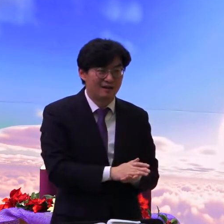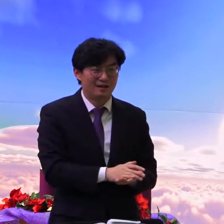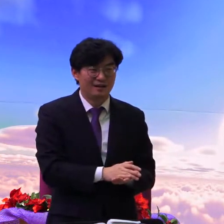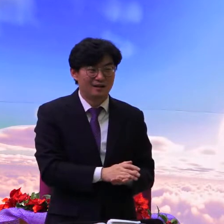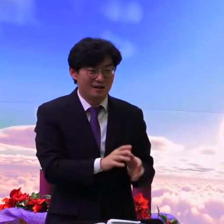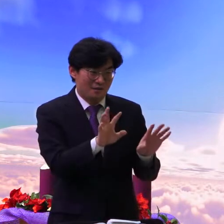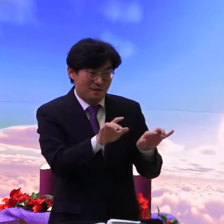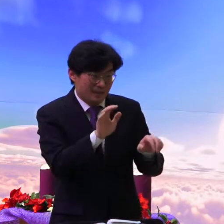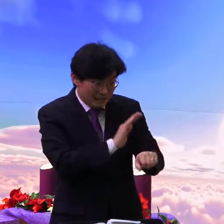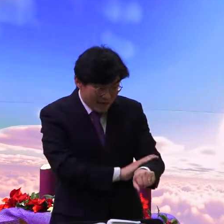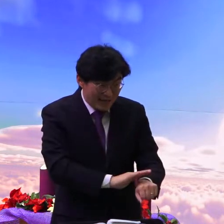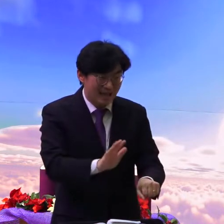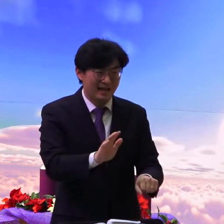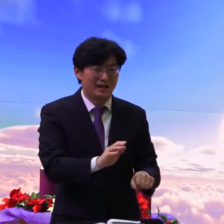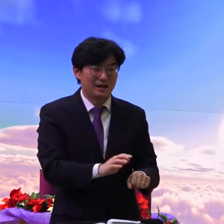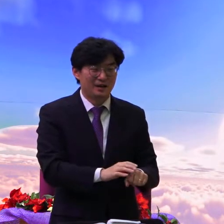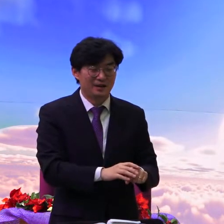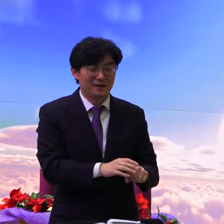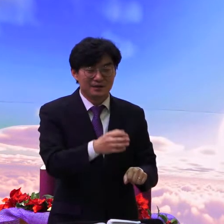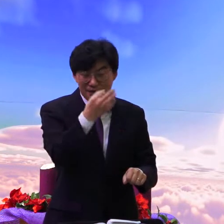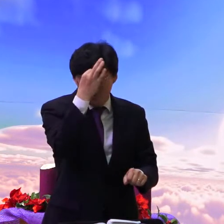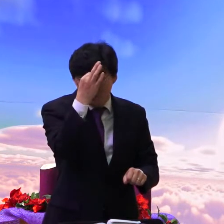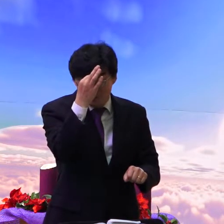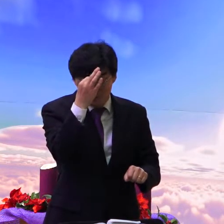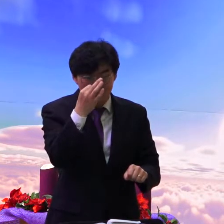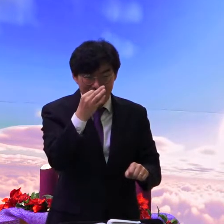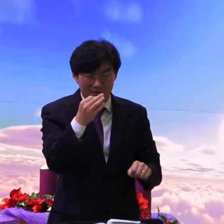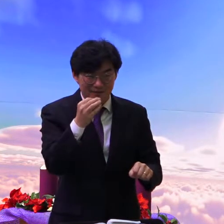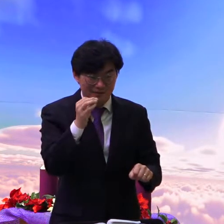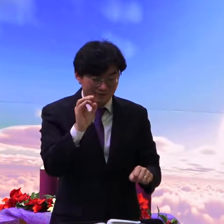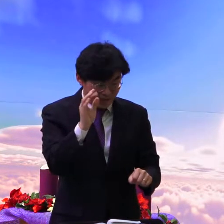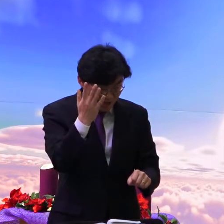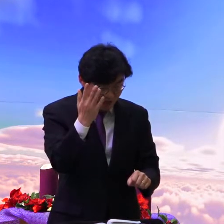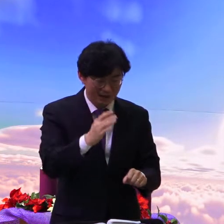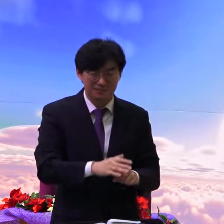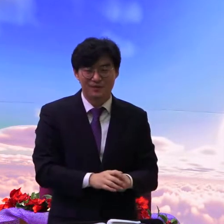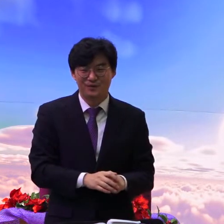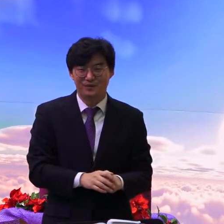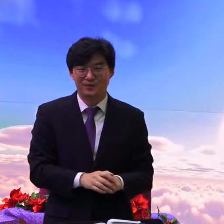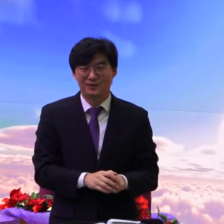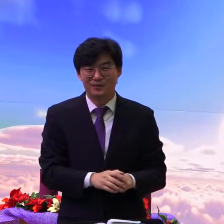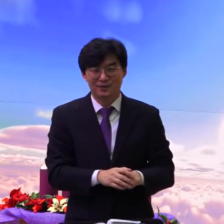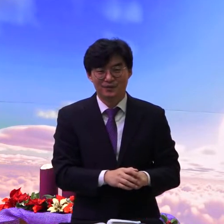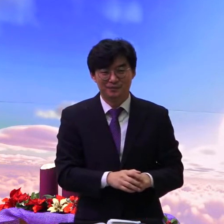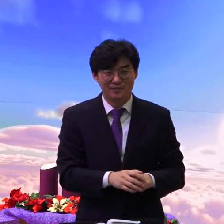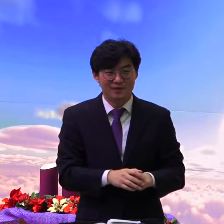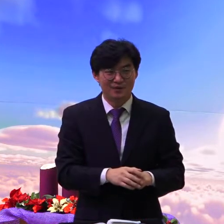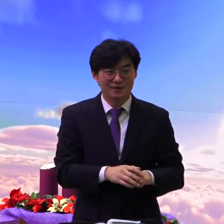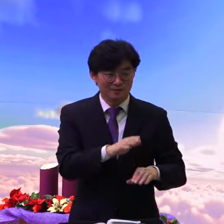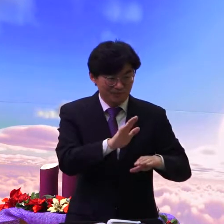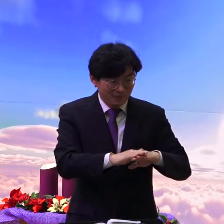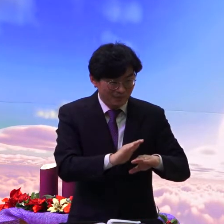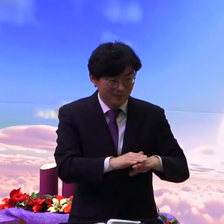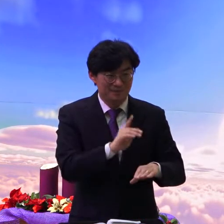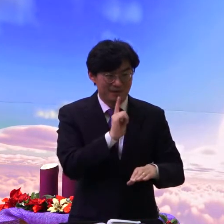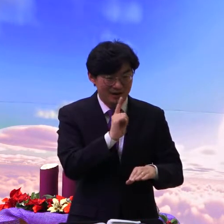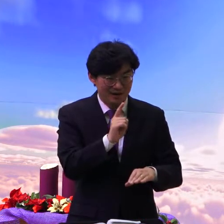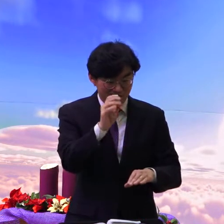잘하면 인정받고 그 기능이 능력이 되어서 인정받아서 높은 그 평가를 받게